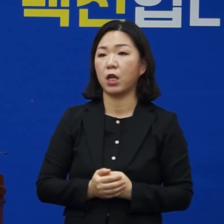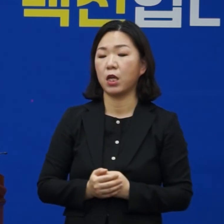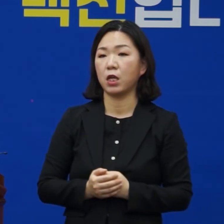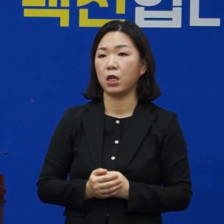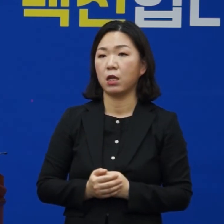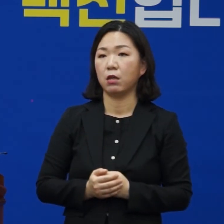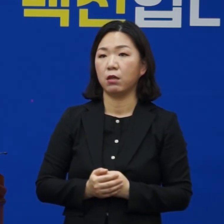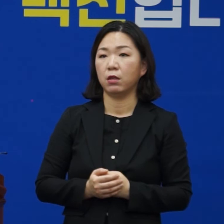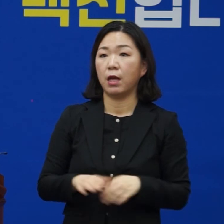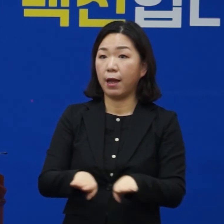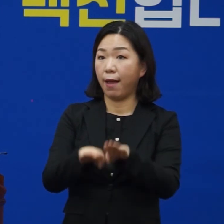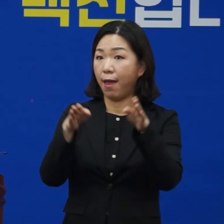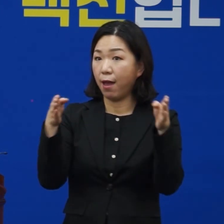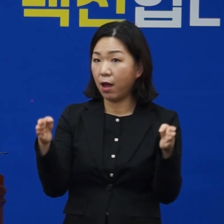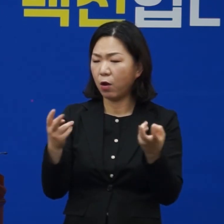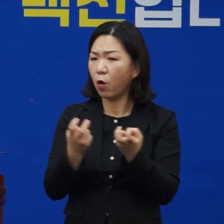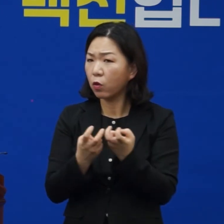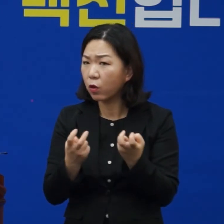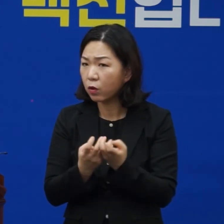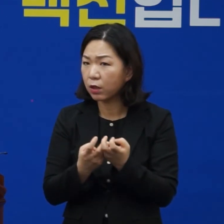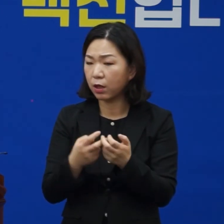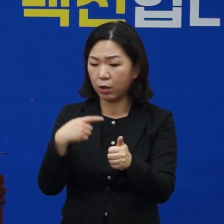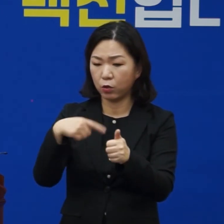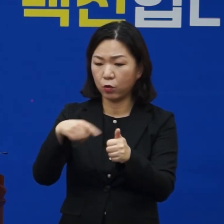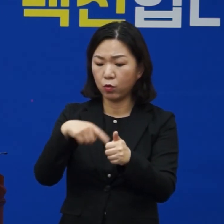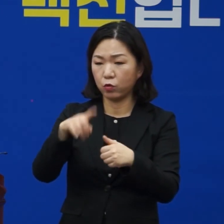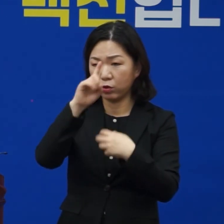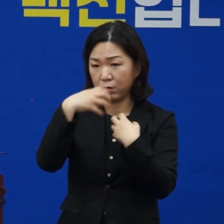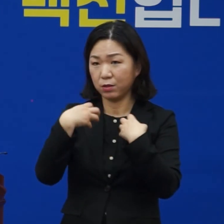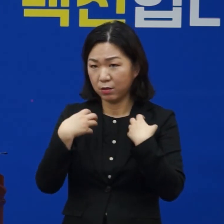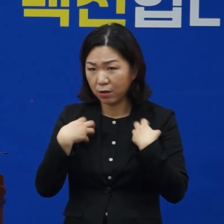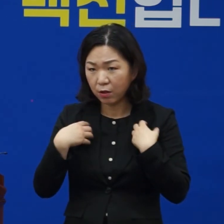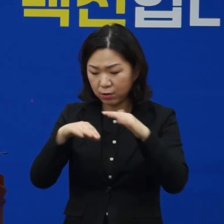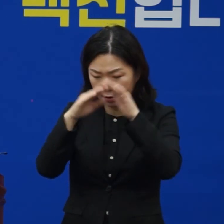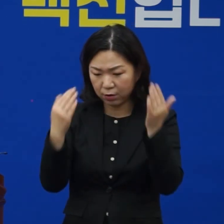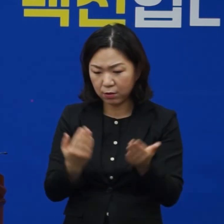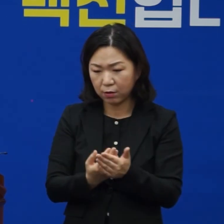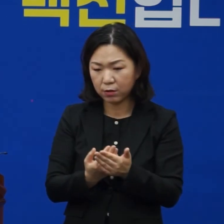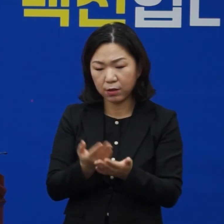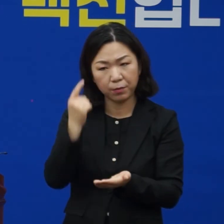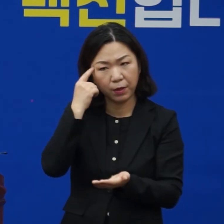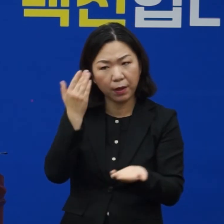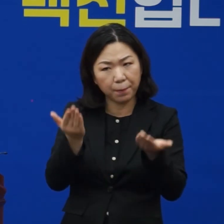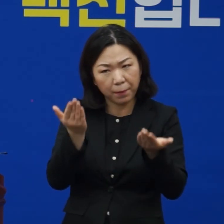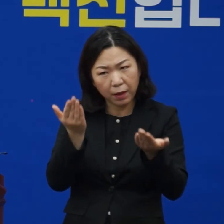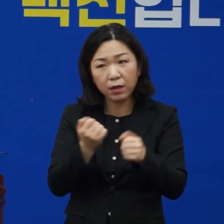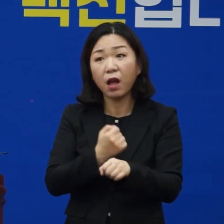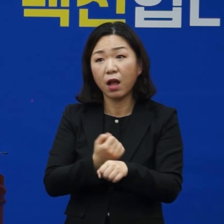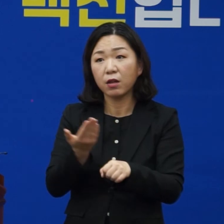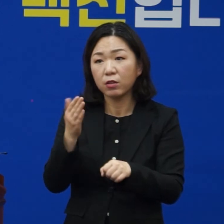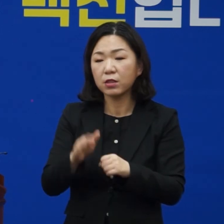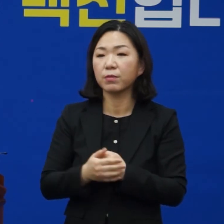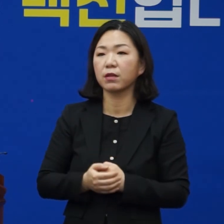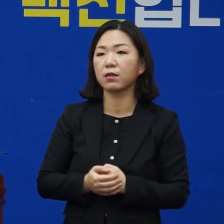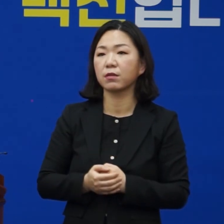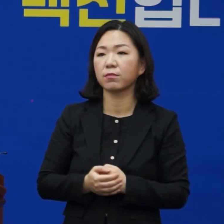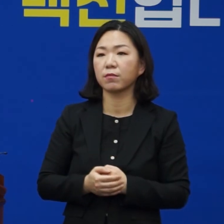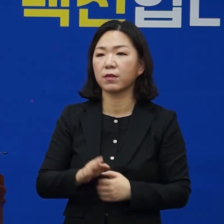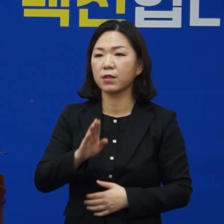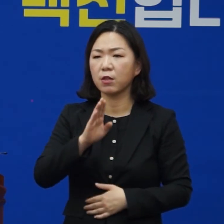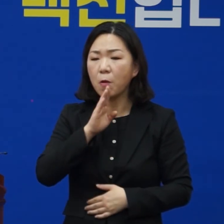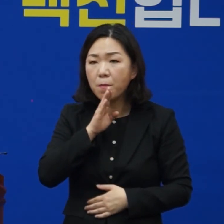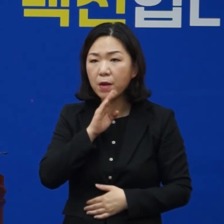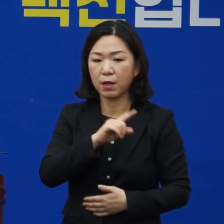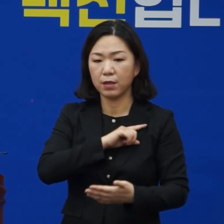4월 6일 이후 개학을 어떻게 할 건가는 교육당국 전체가 아마 판단을 할 텐데요. 그때 정말 이